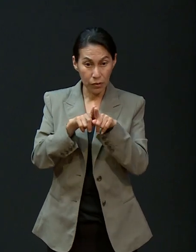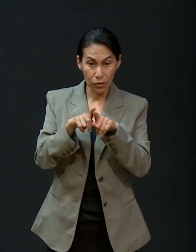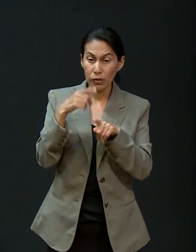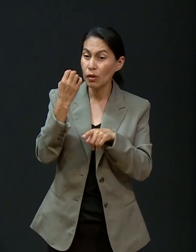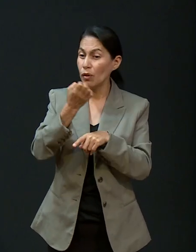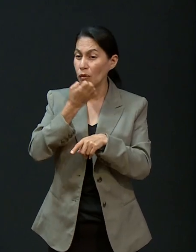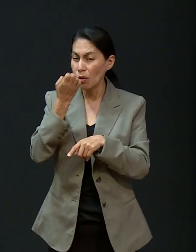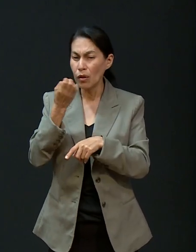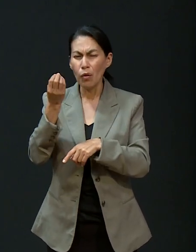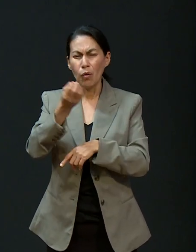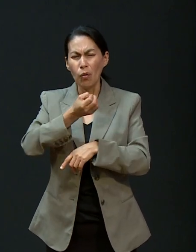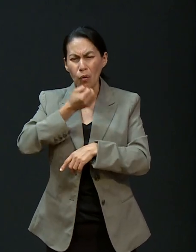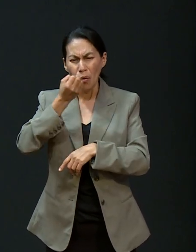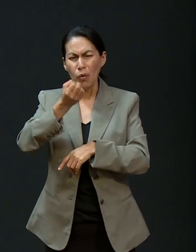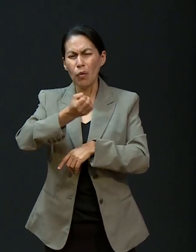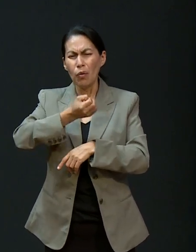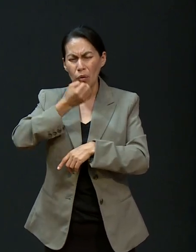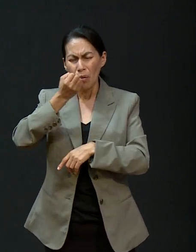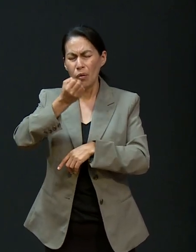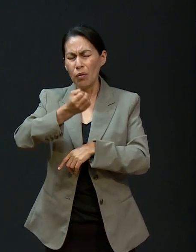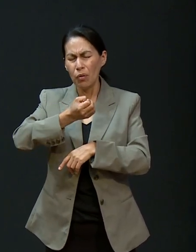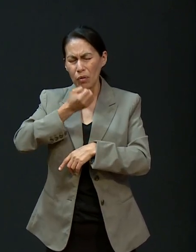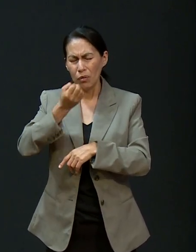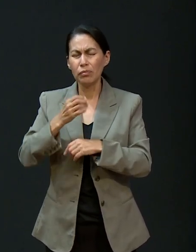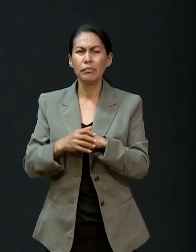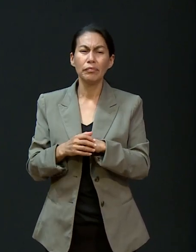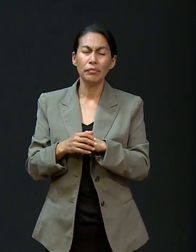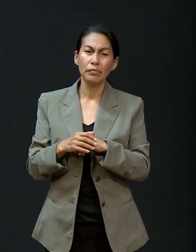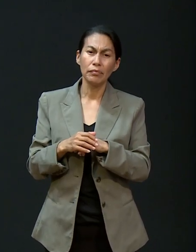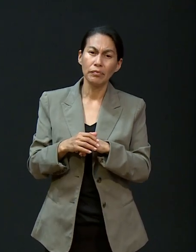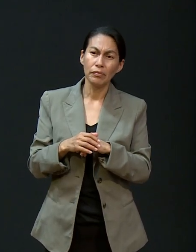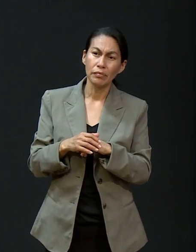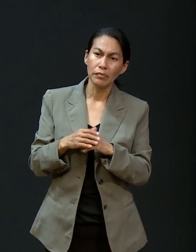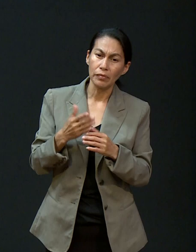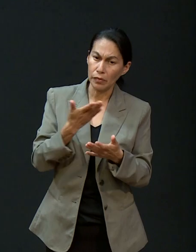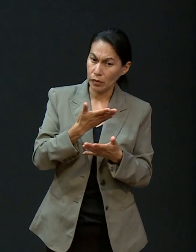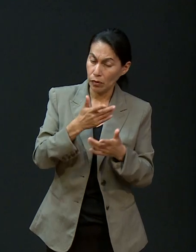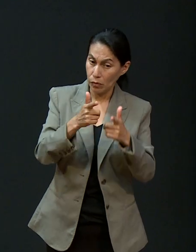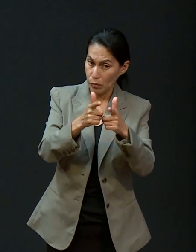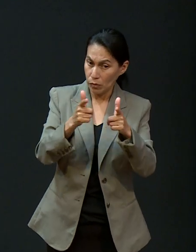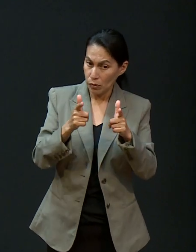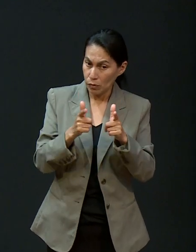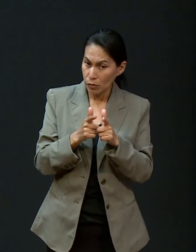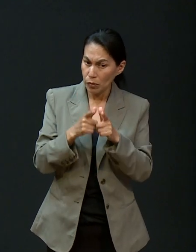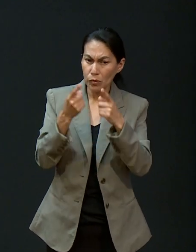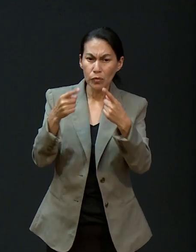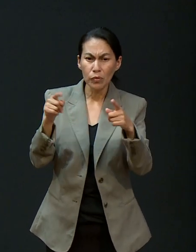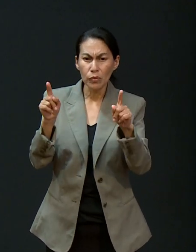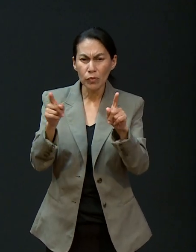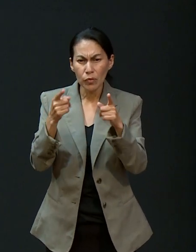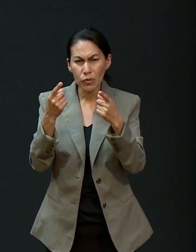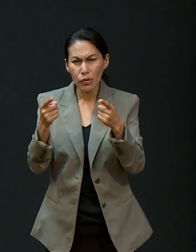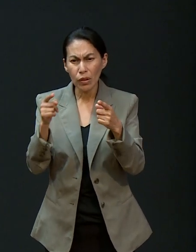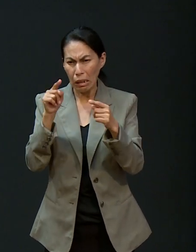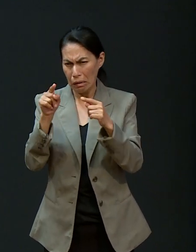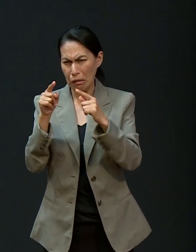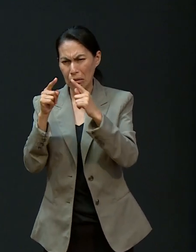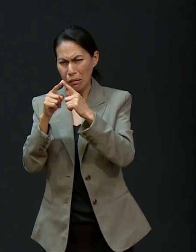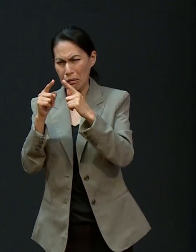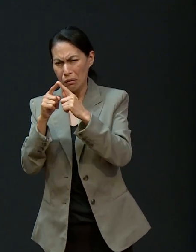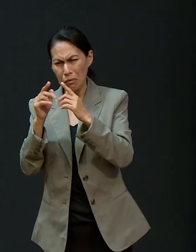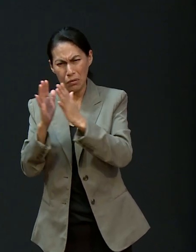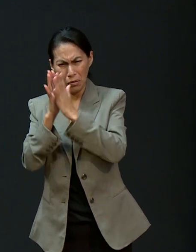con los hermanos, toda la escuela estuve haciendo oración, y tuve un momento que él participaba de un grupito de